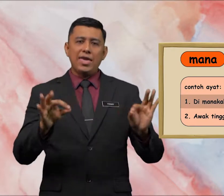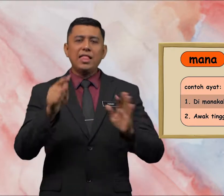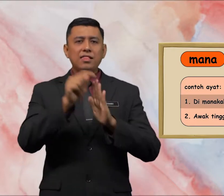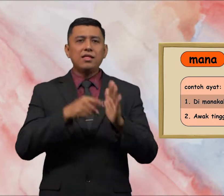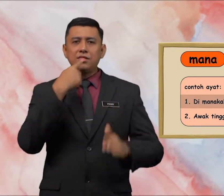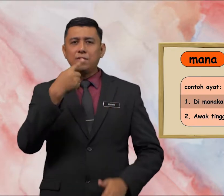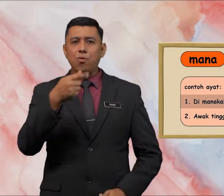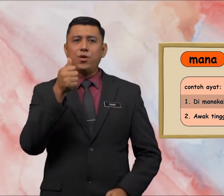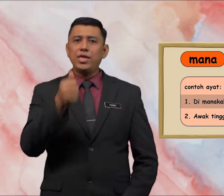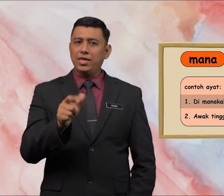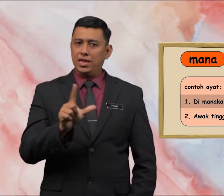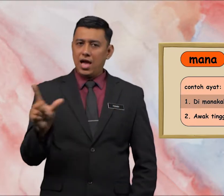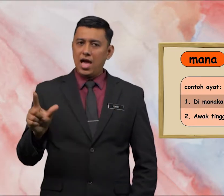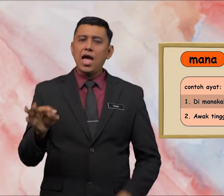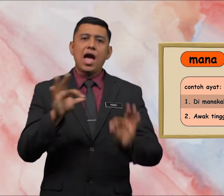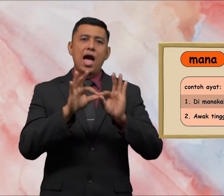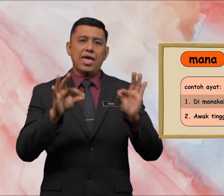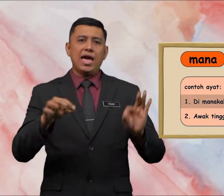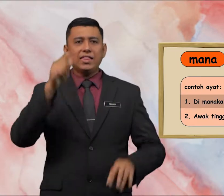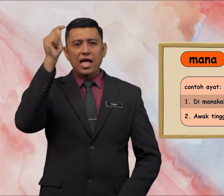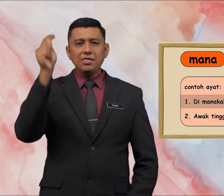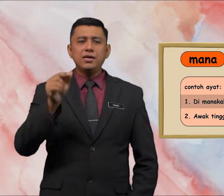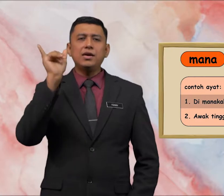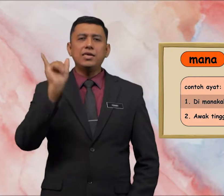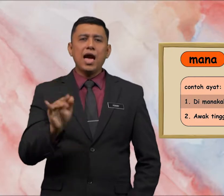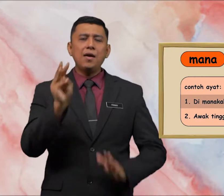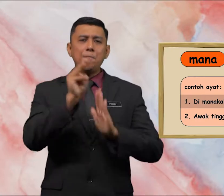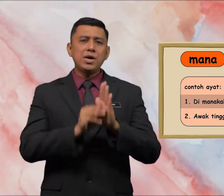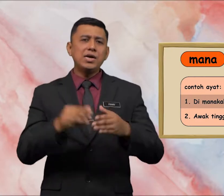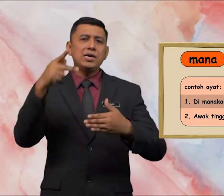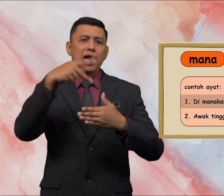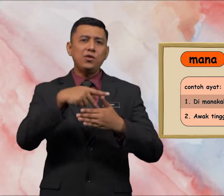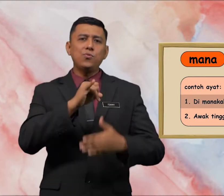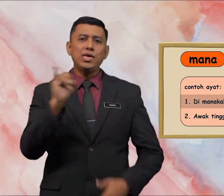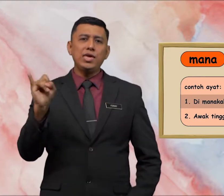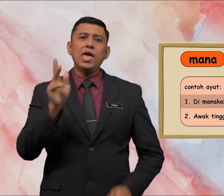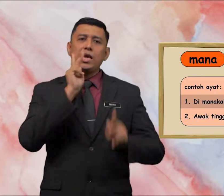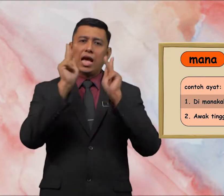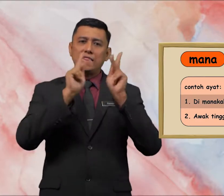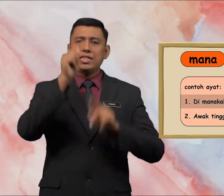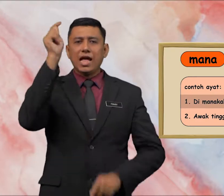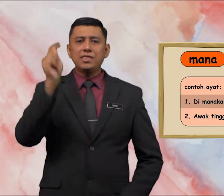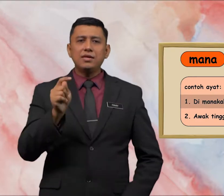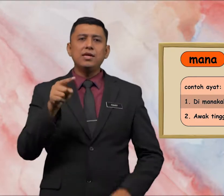Ayat tersebut ialah ayat tanya yang mengandungi kata tanya